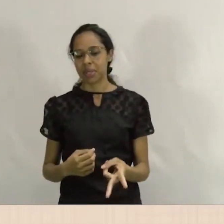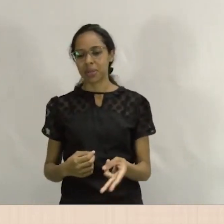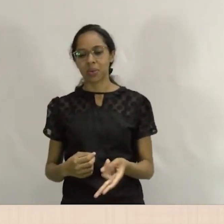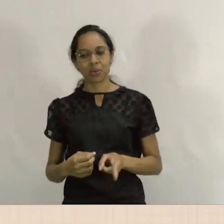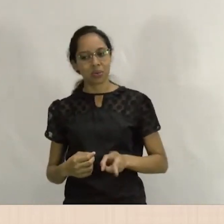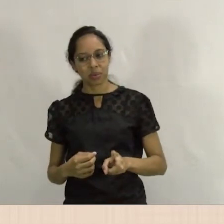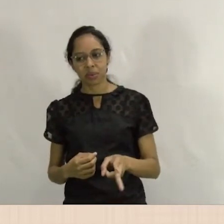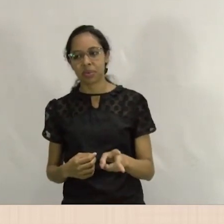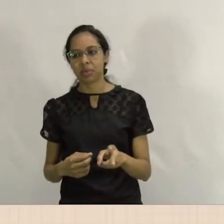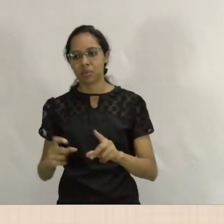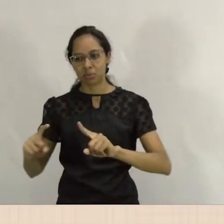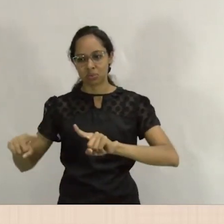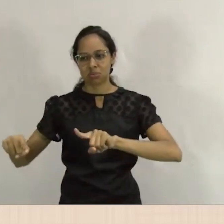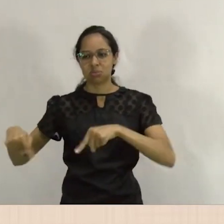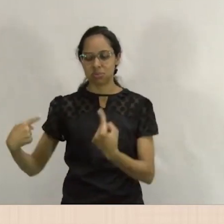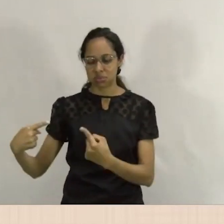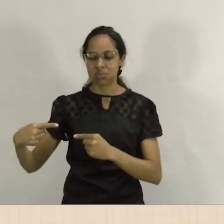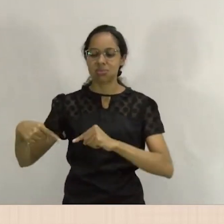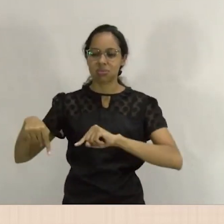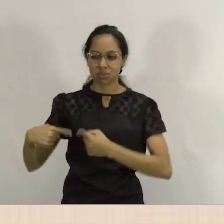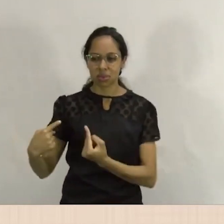enganando.